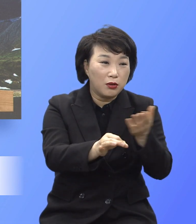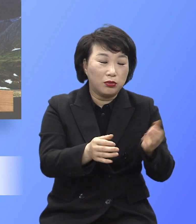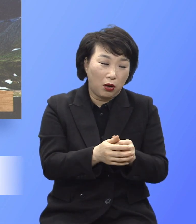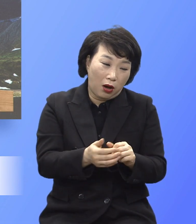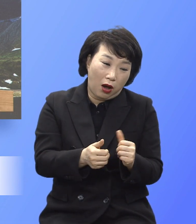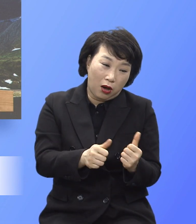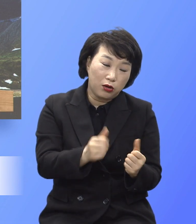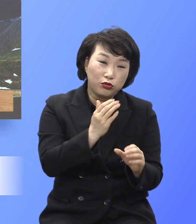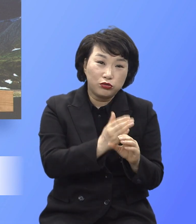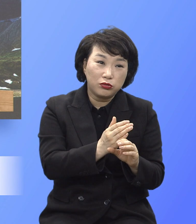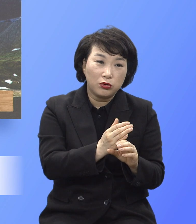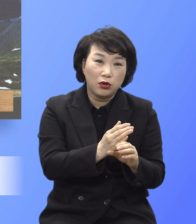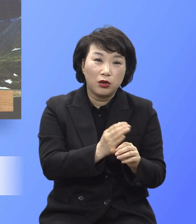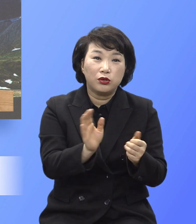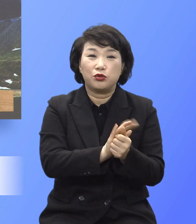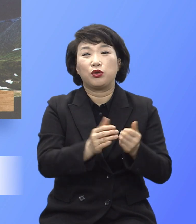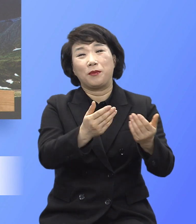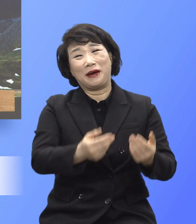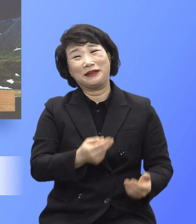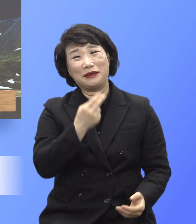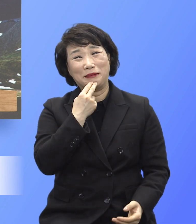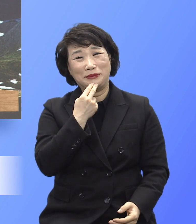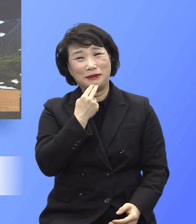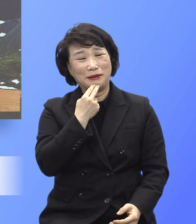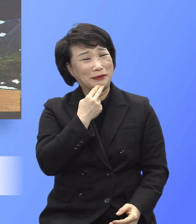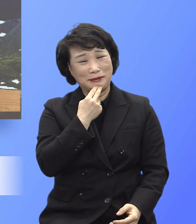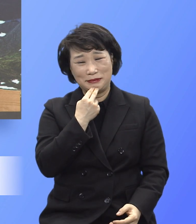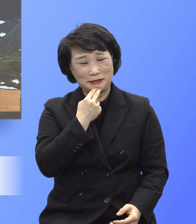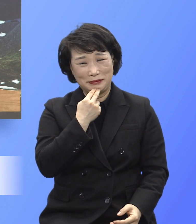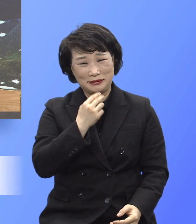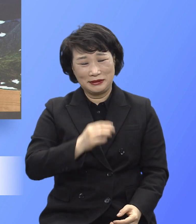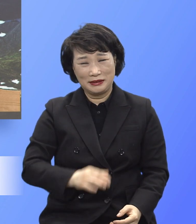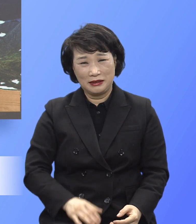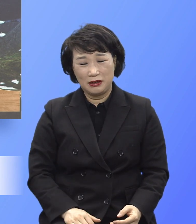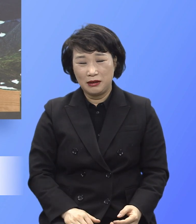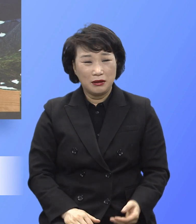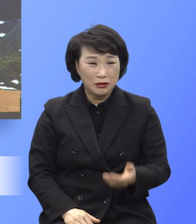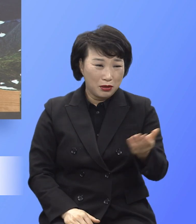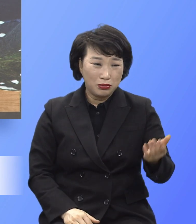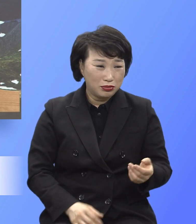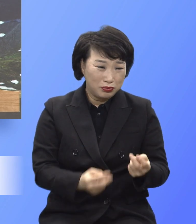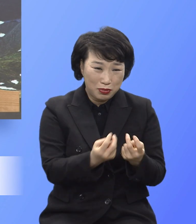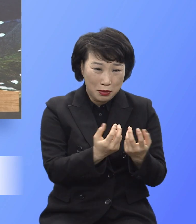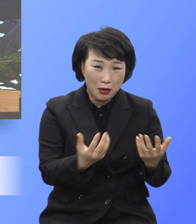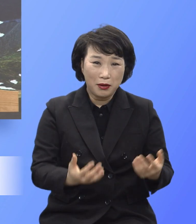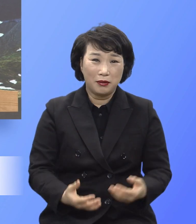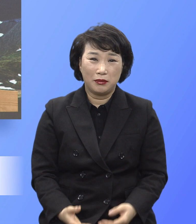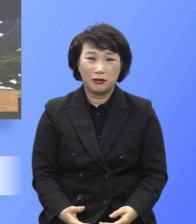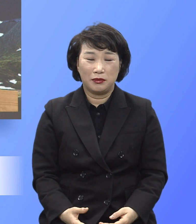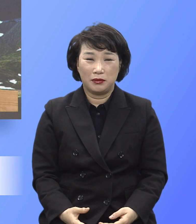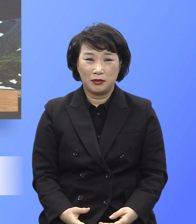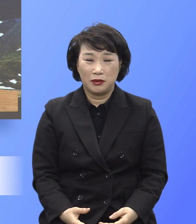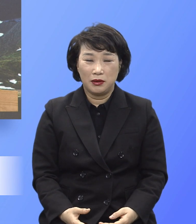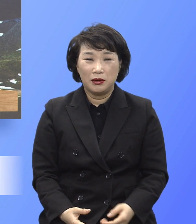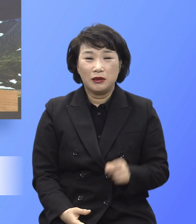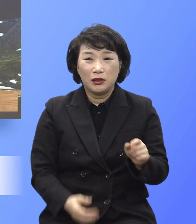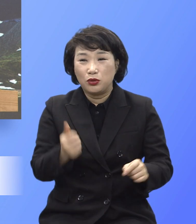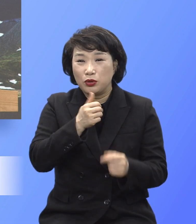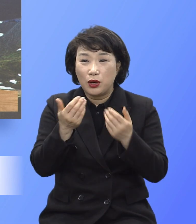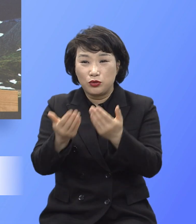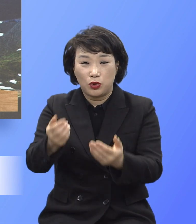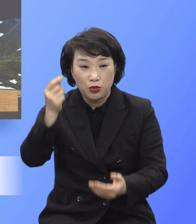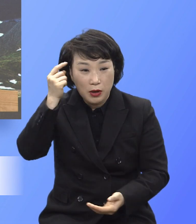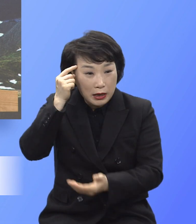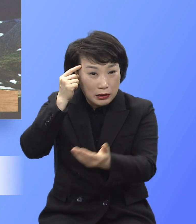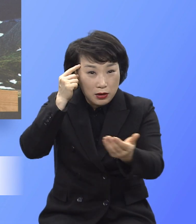죽어가도 돈을 줄 수 없으므로 치료받을 수가 없어요. 왜 이런 말을